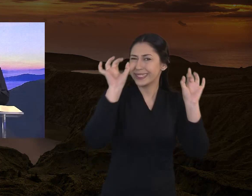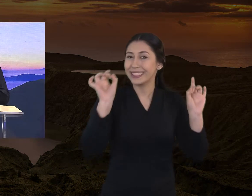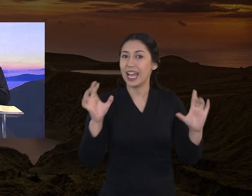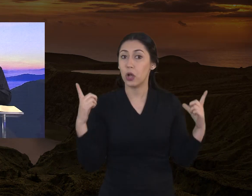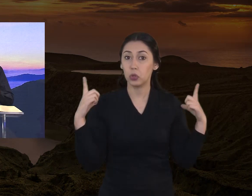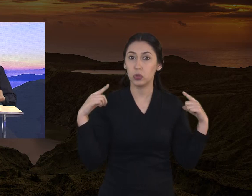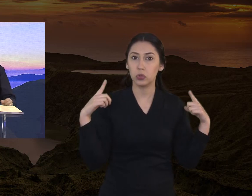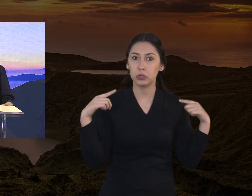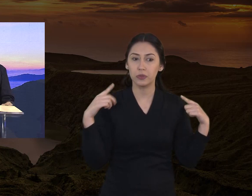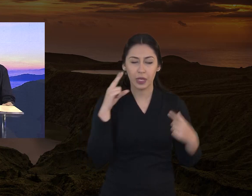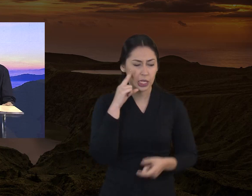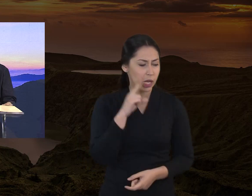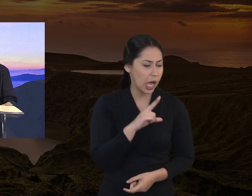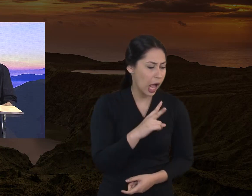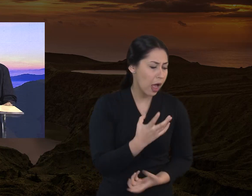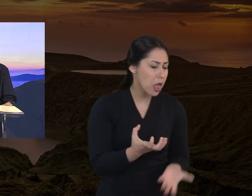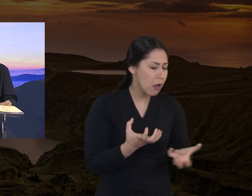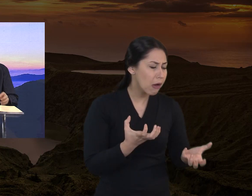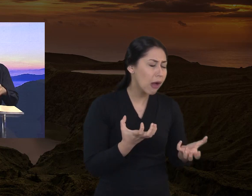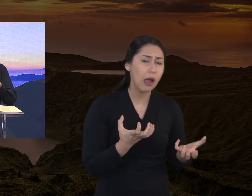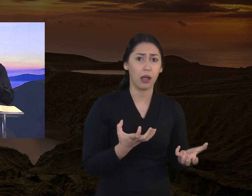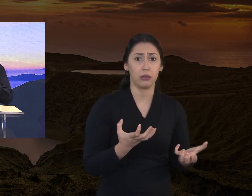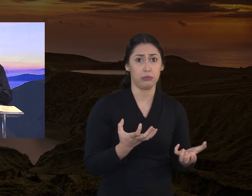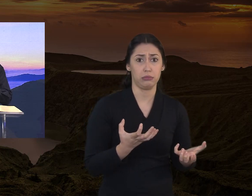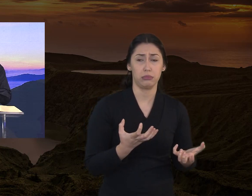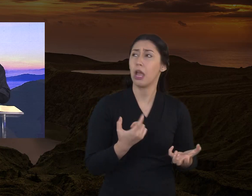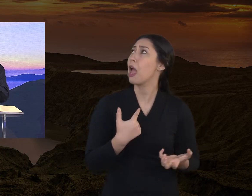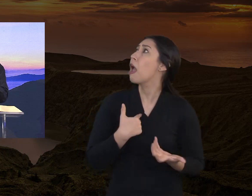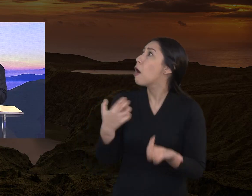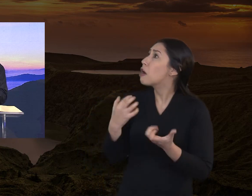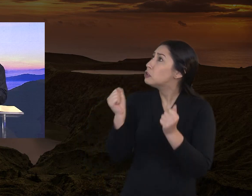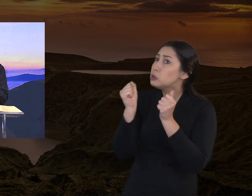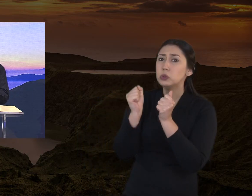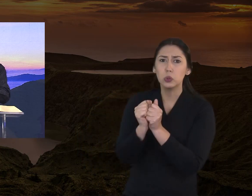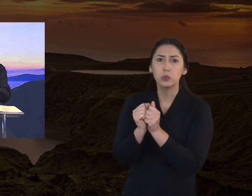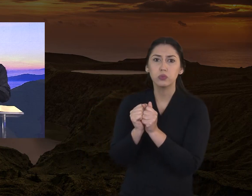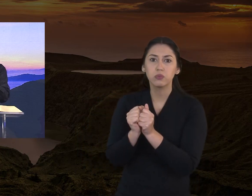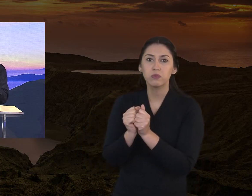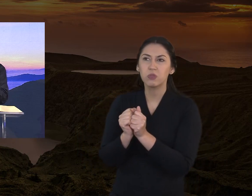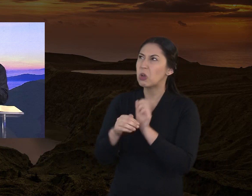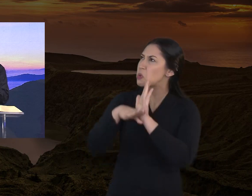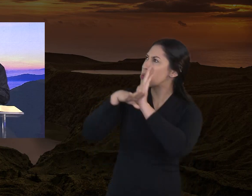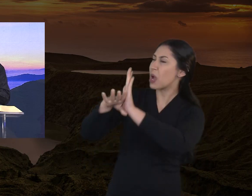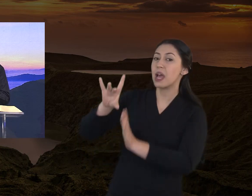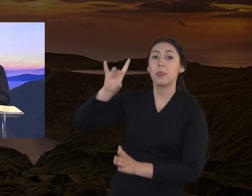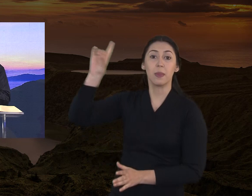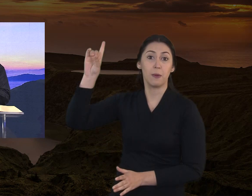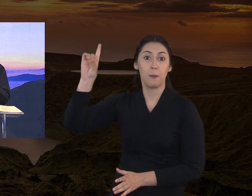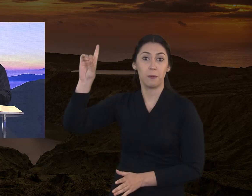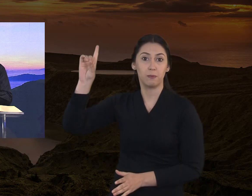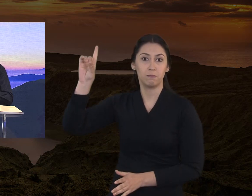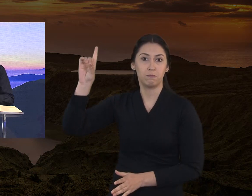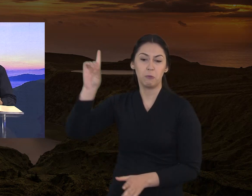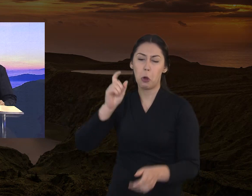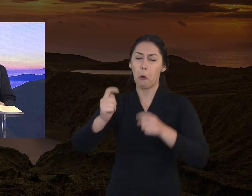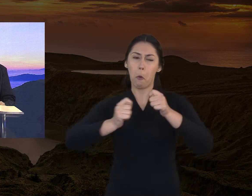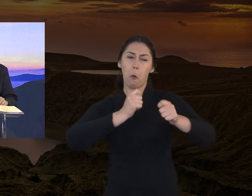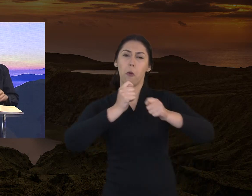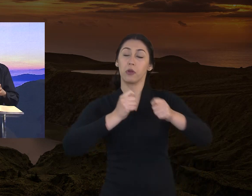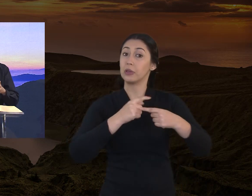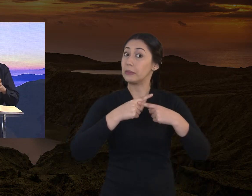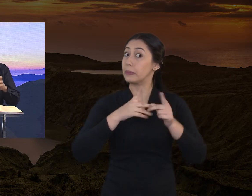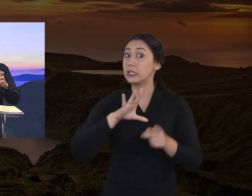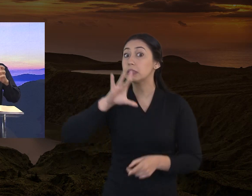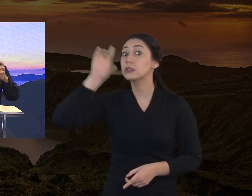aquele arcanjo, né, Lúcifer. E ele queria estar à direita de Deus para ajudá-lo a governar a criação,